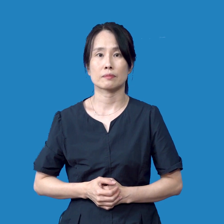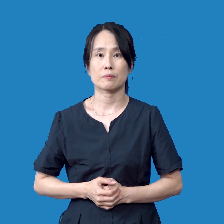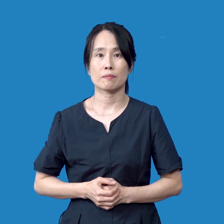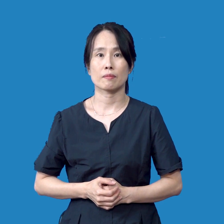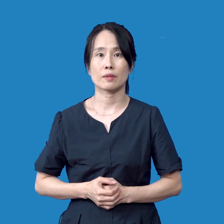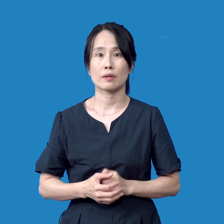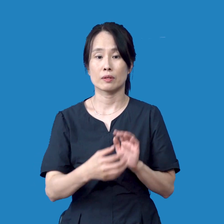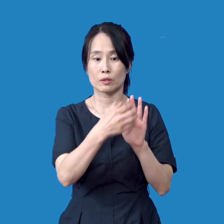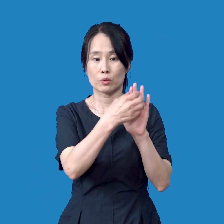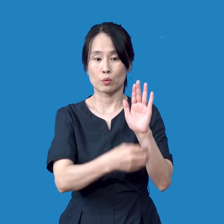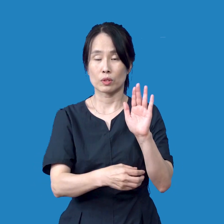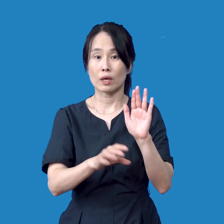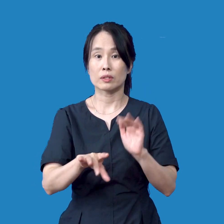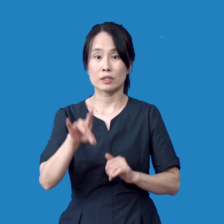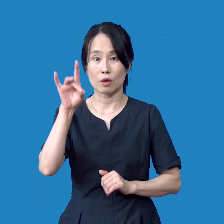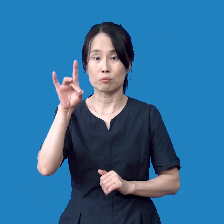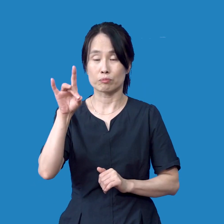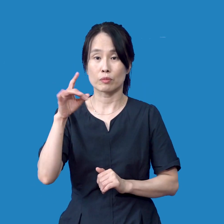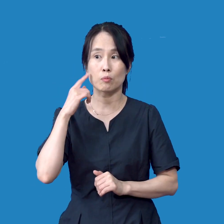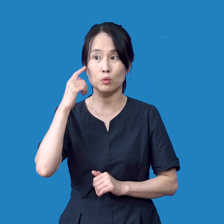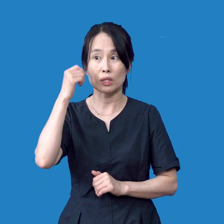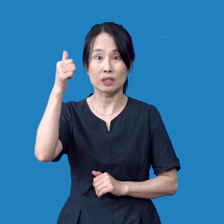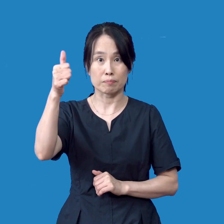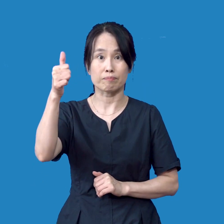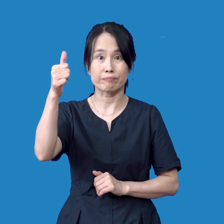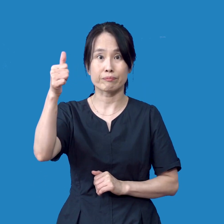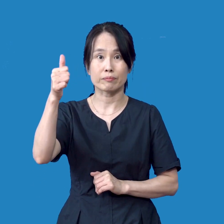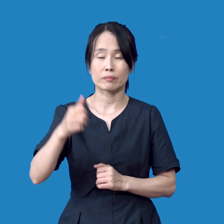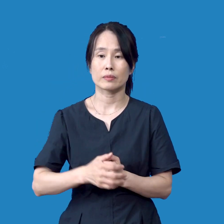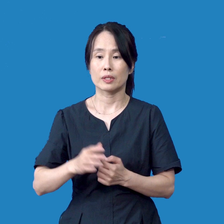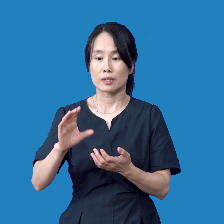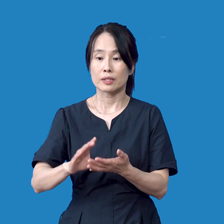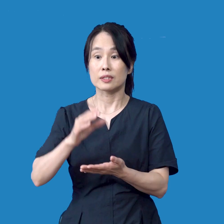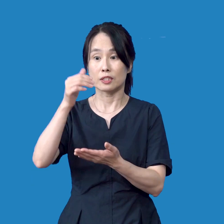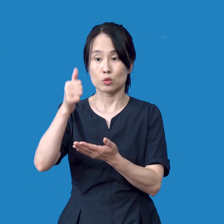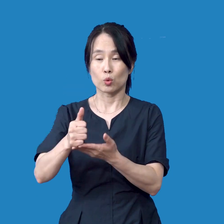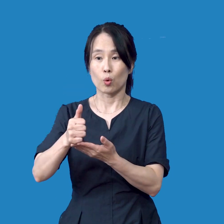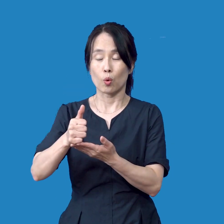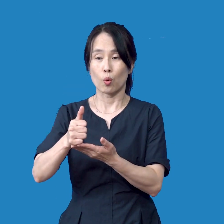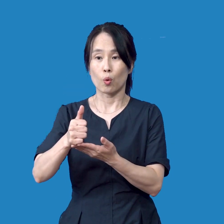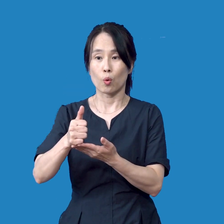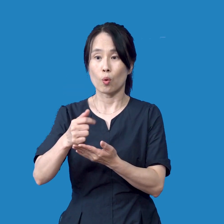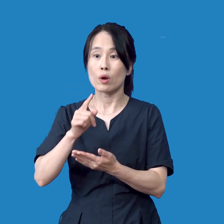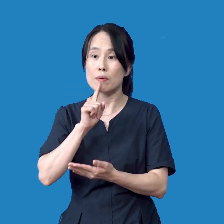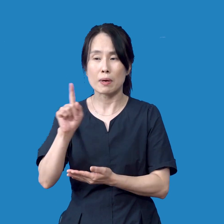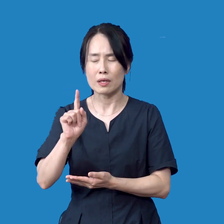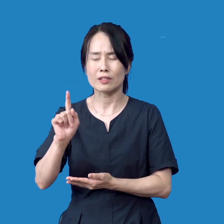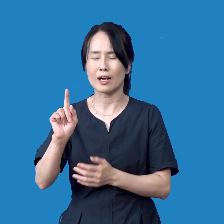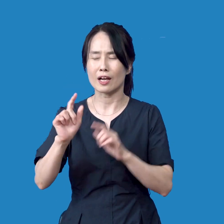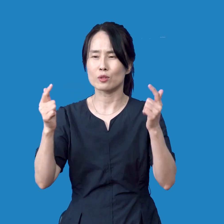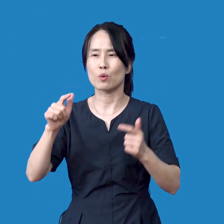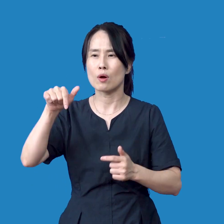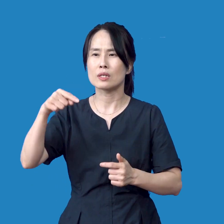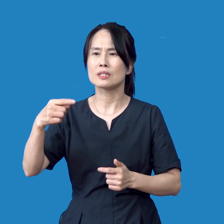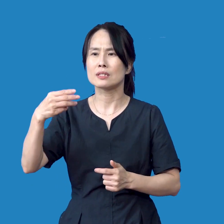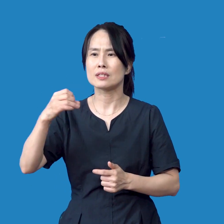우리 교단의 초창기 그 목사님은 그리스도라고 하지 않고 그리도라고